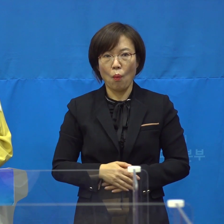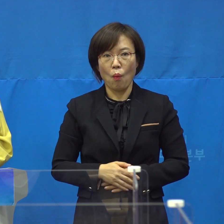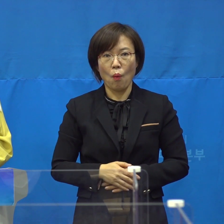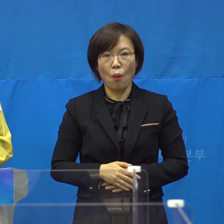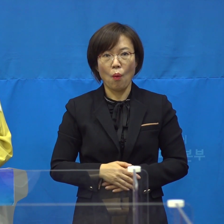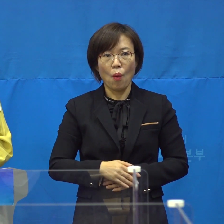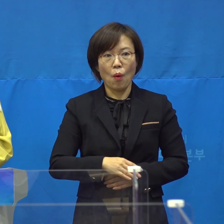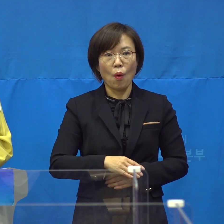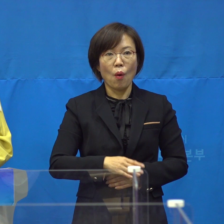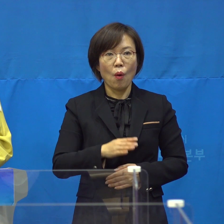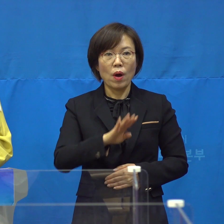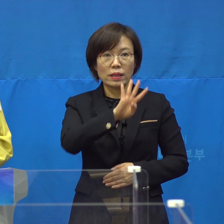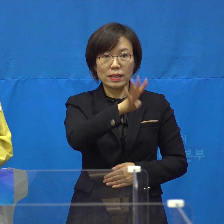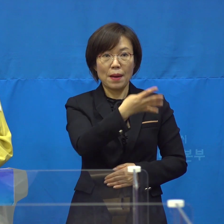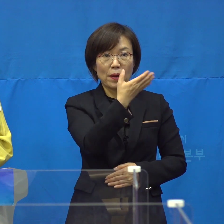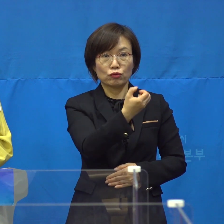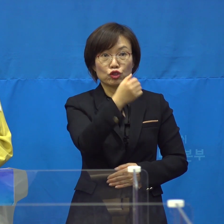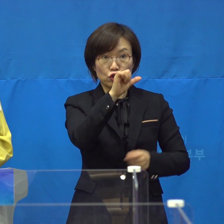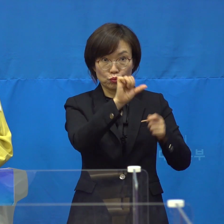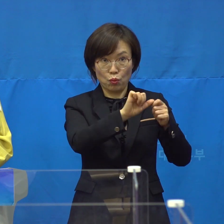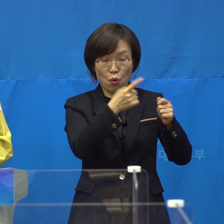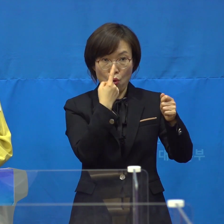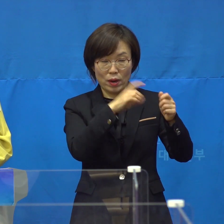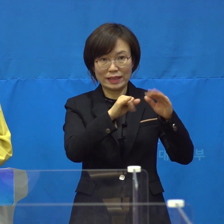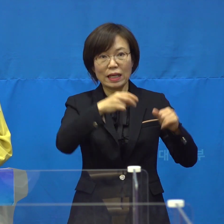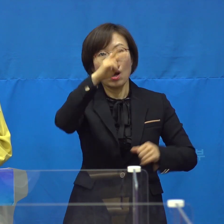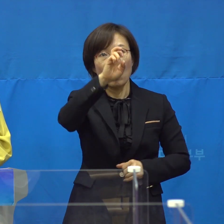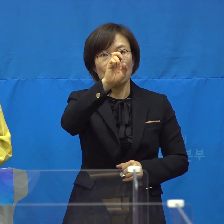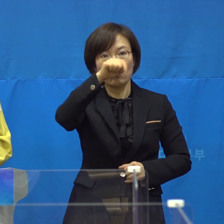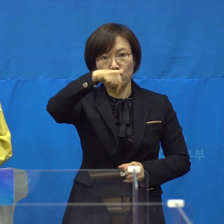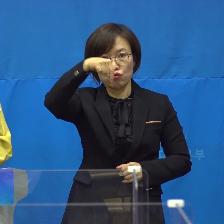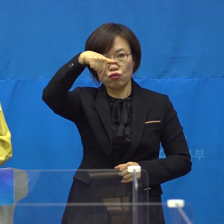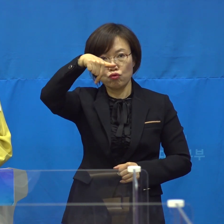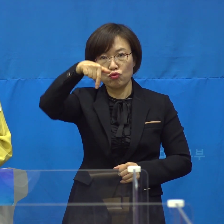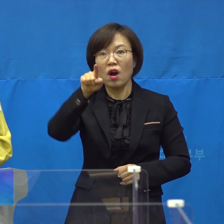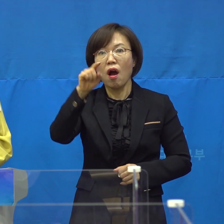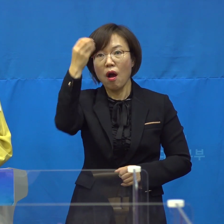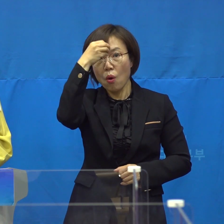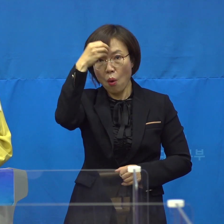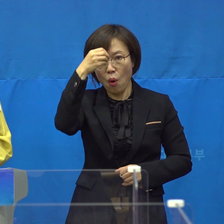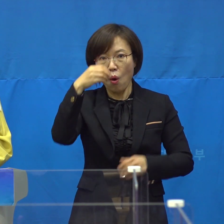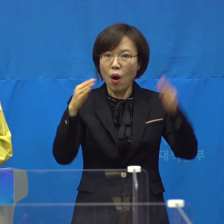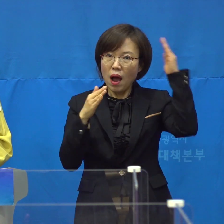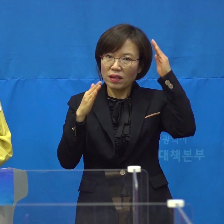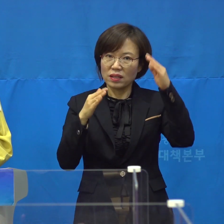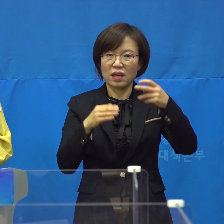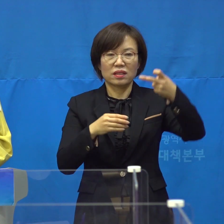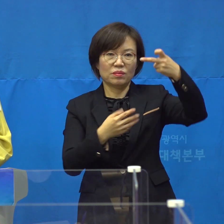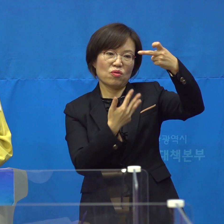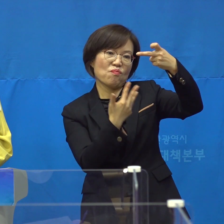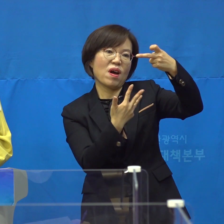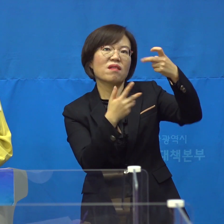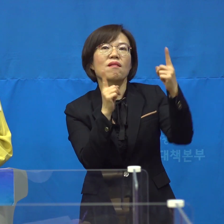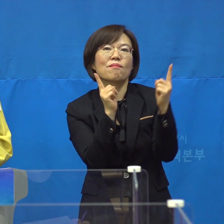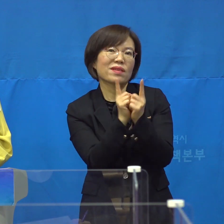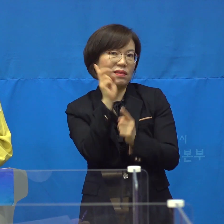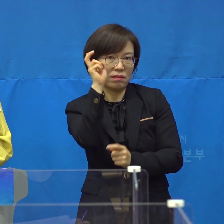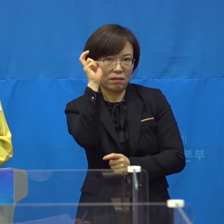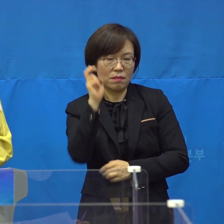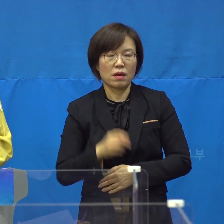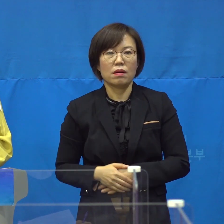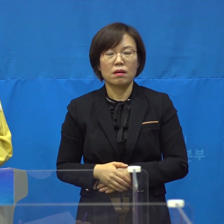울산 495번 확진자 무고고 학생입니다. 와 12월 8일 접촉으로 추정되고